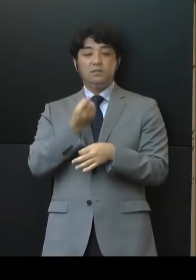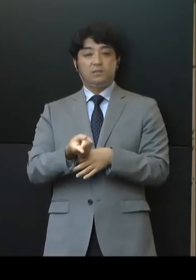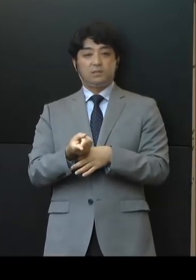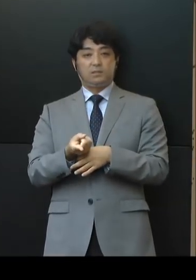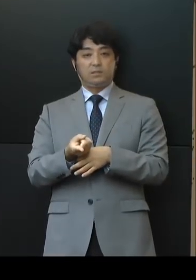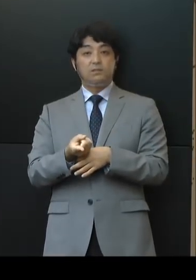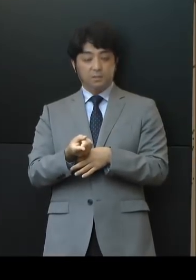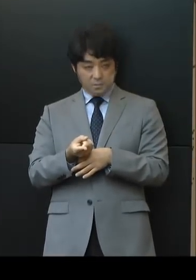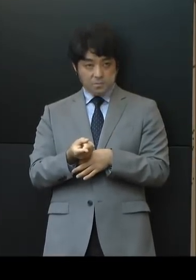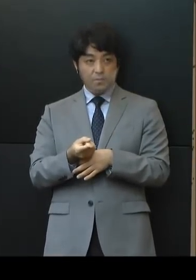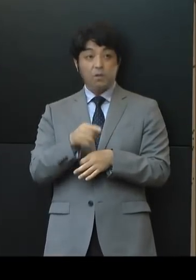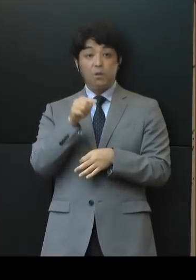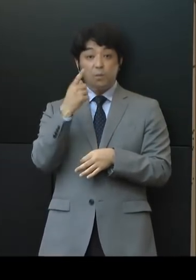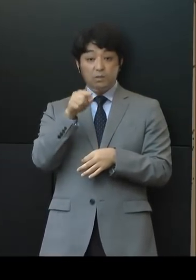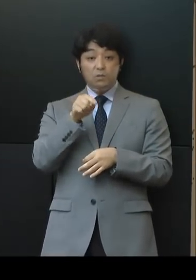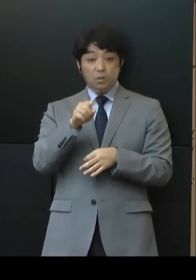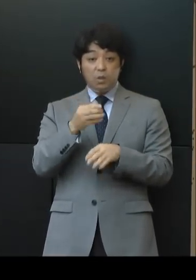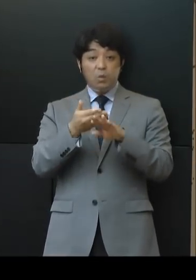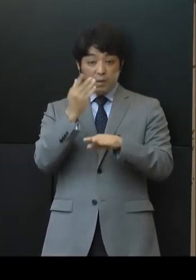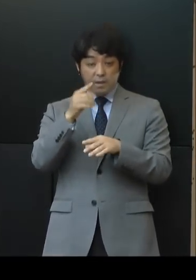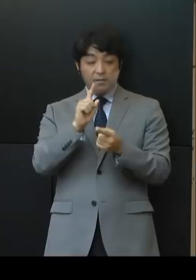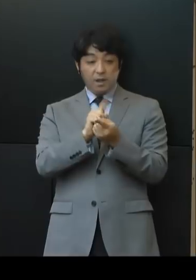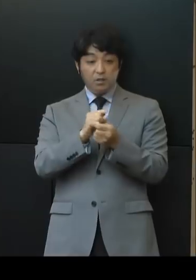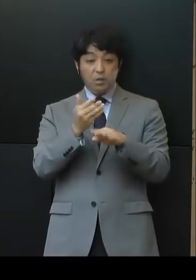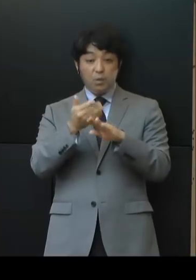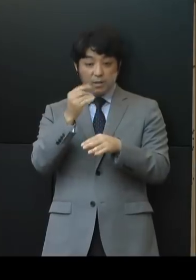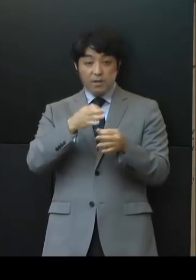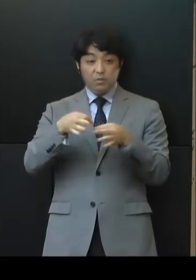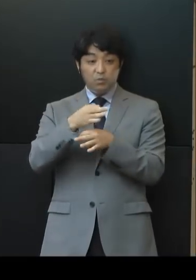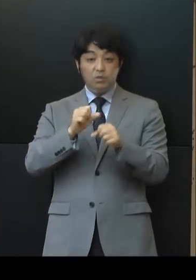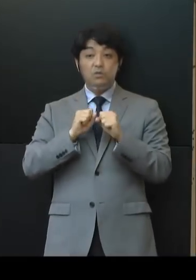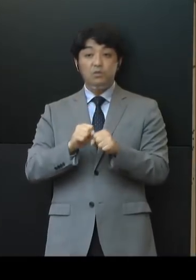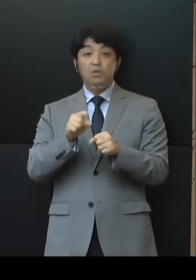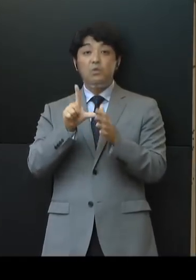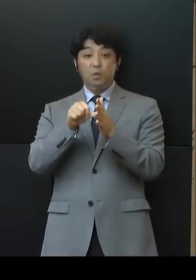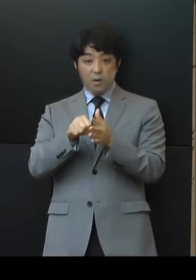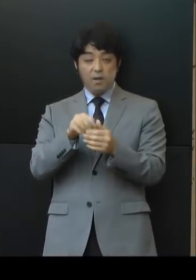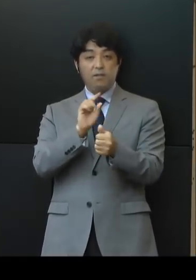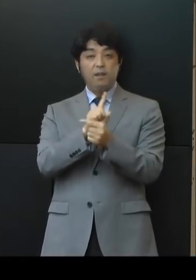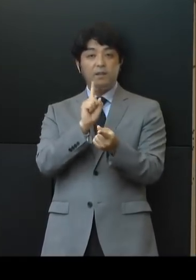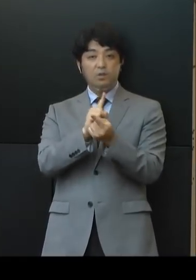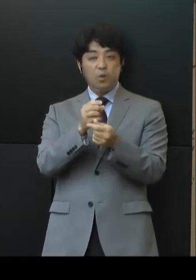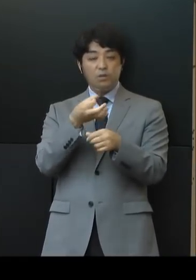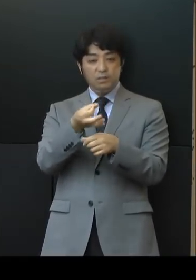大防止協力金、過少のですね、支給の対象外になるということにしております。